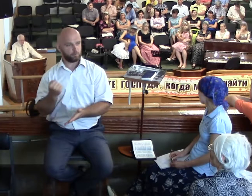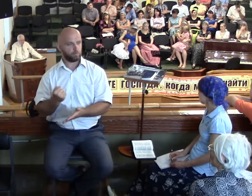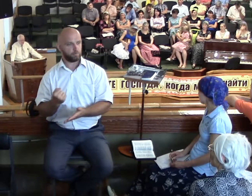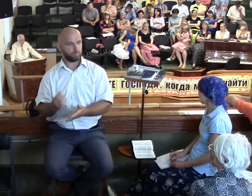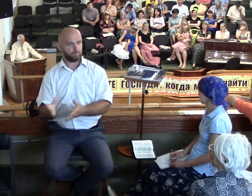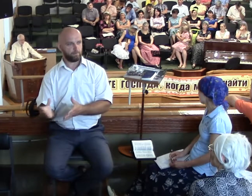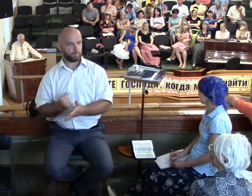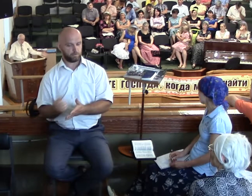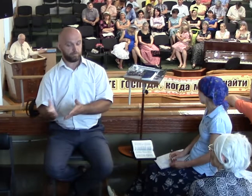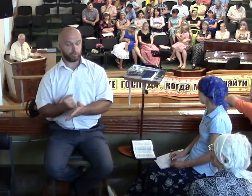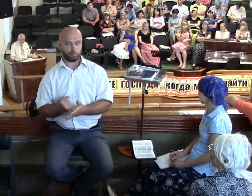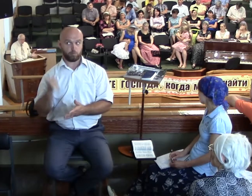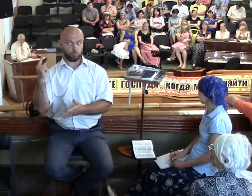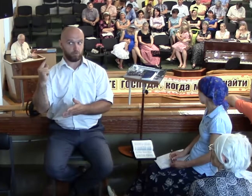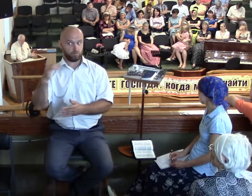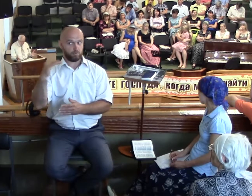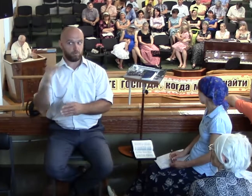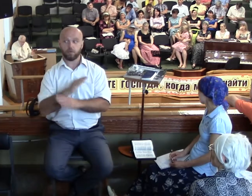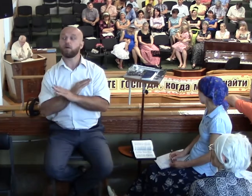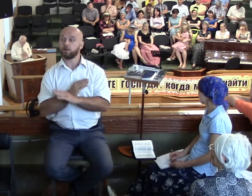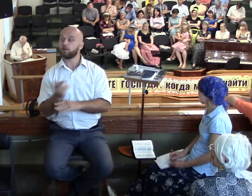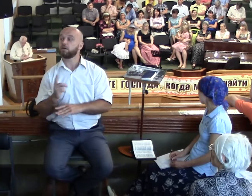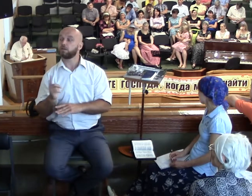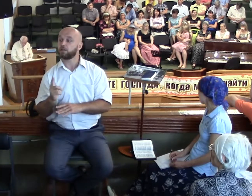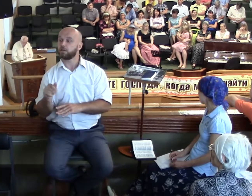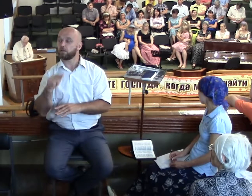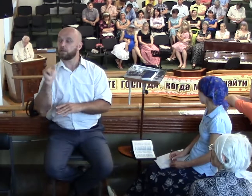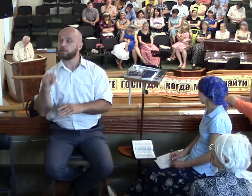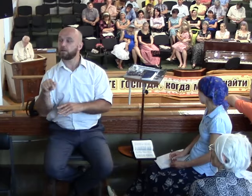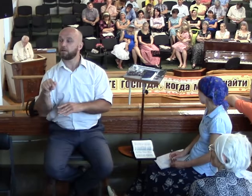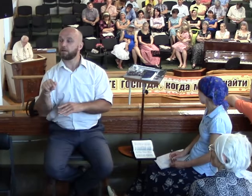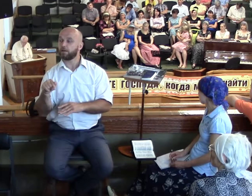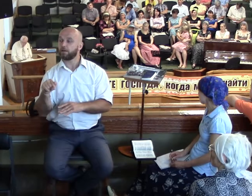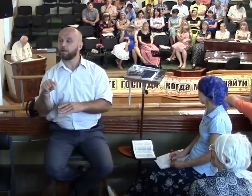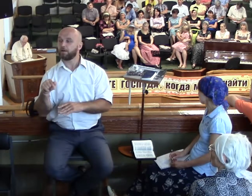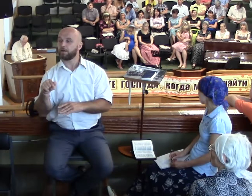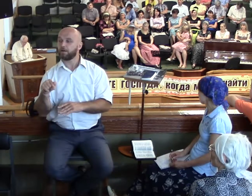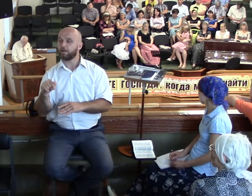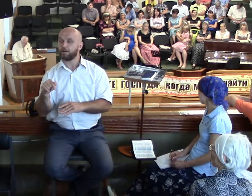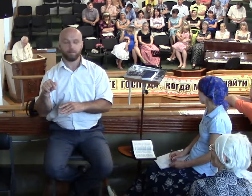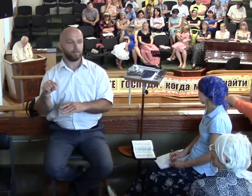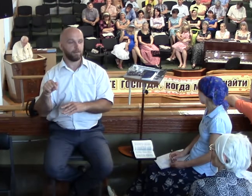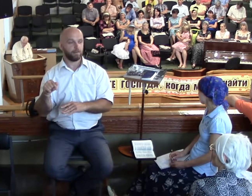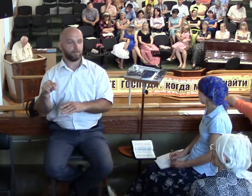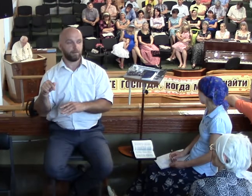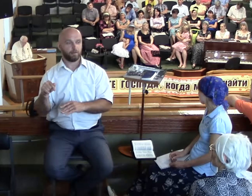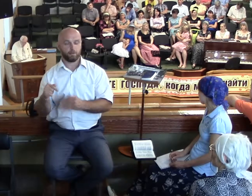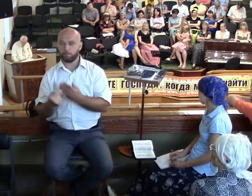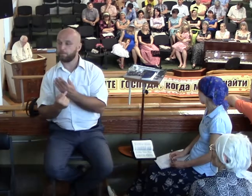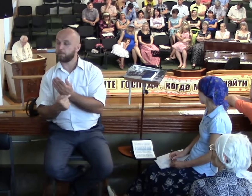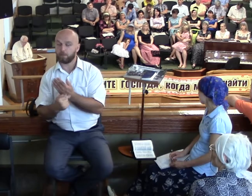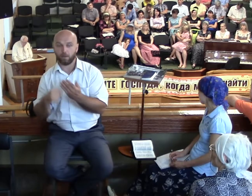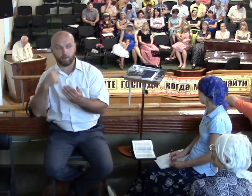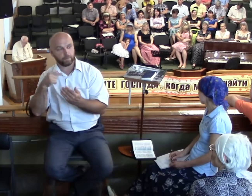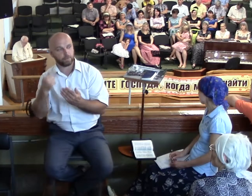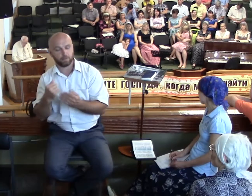за Христа и опускались руки. И нужно было это послание и укрепить им опустившиеся